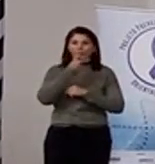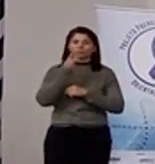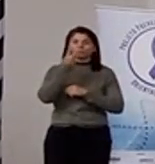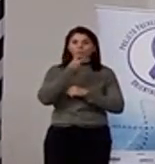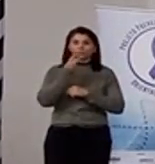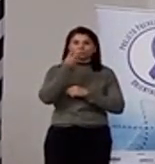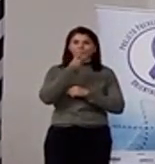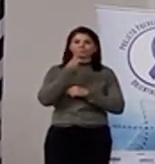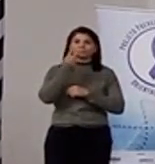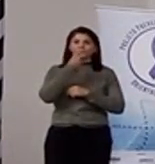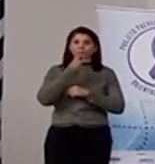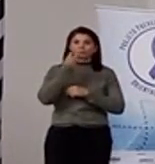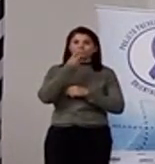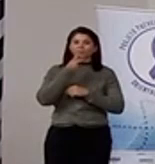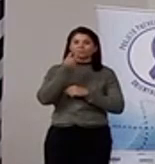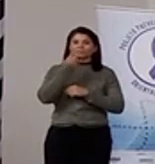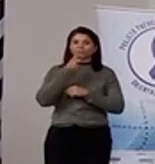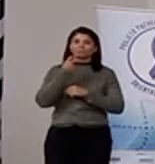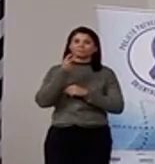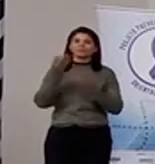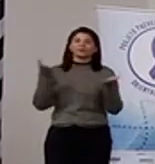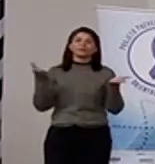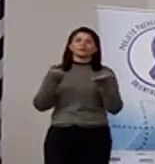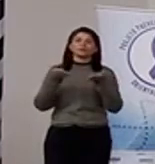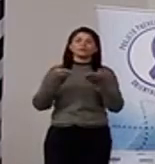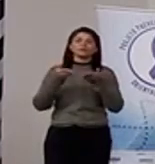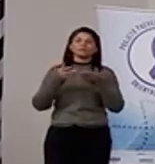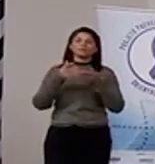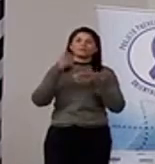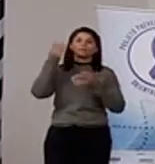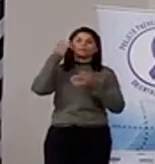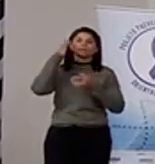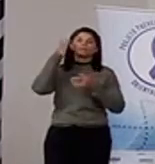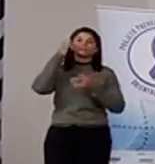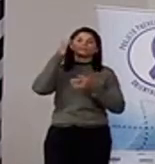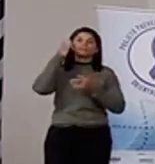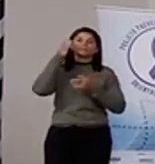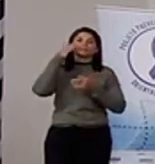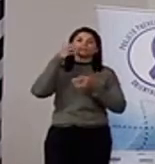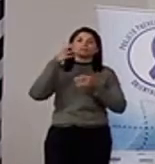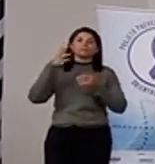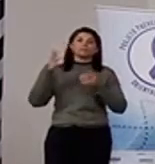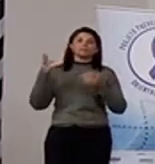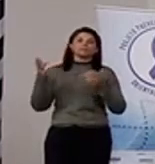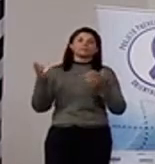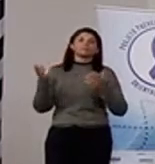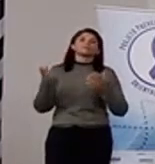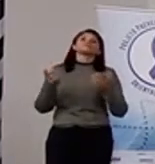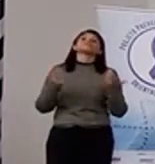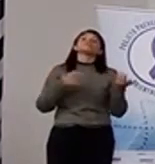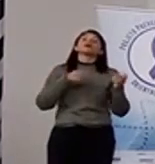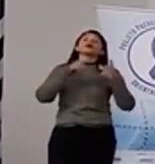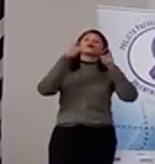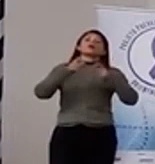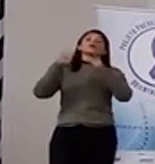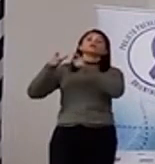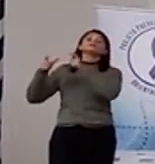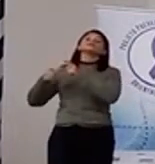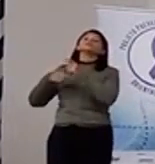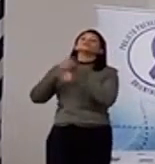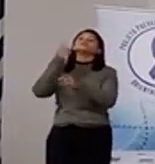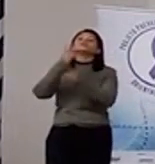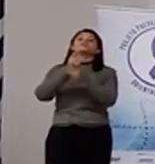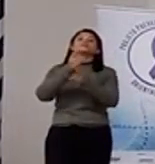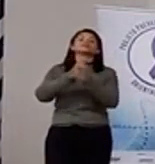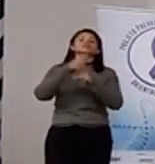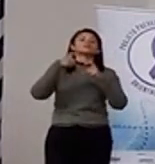É o protocolo da UBS. E até hoje ninguém sabe para onde está o Dr. Charles Franco.